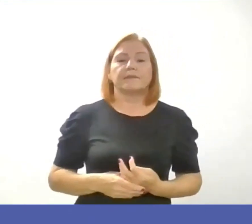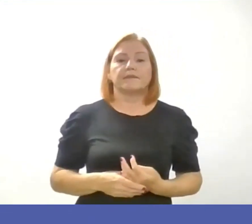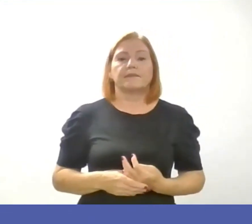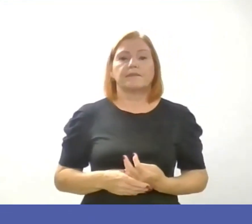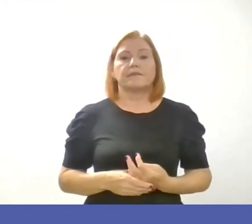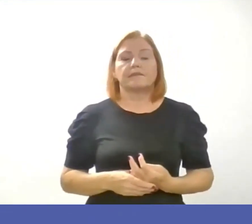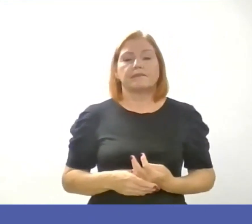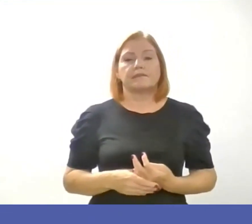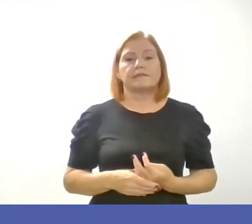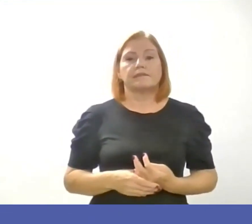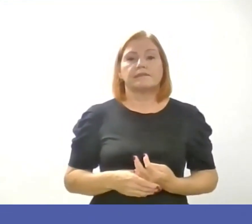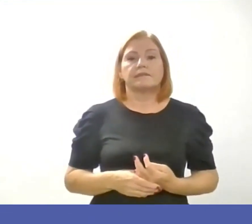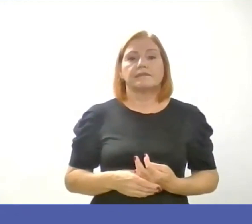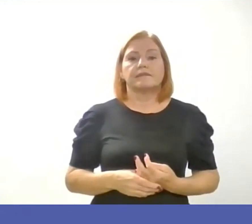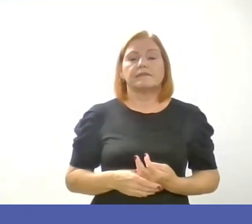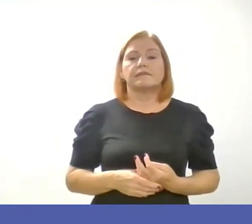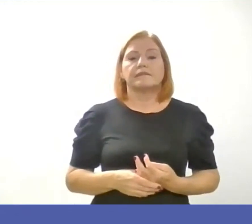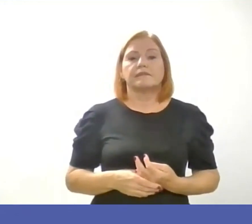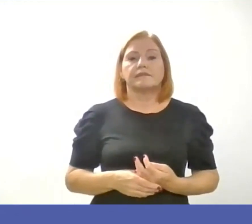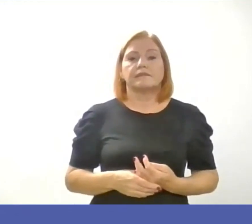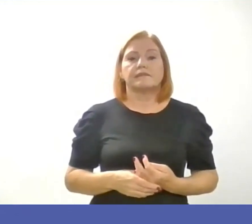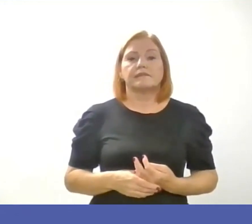que a era da igreja